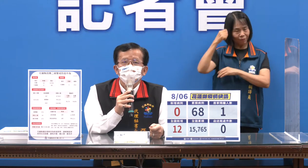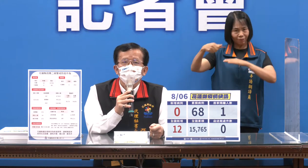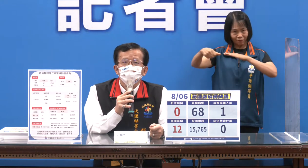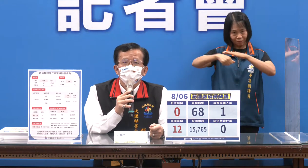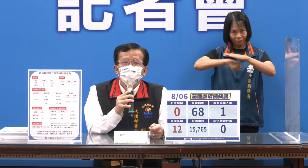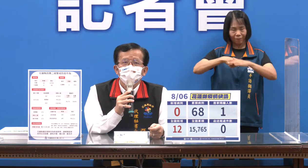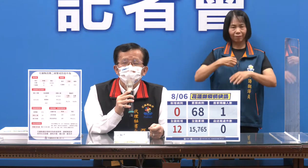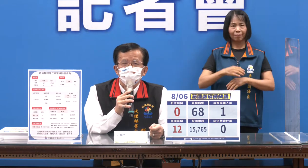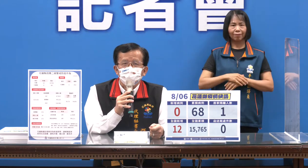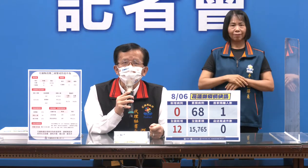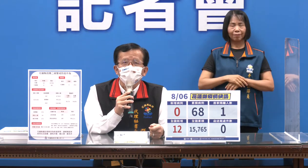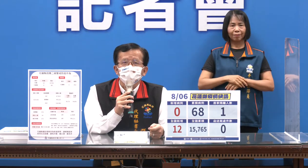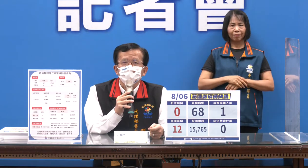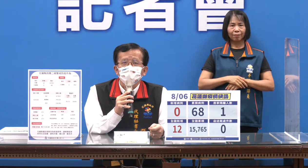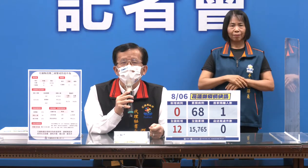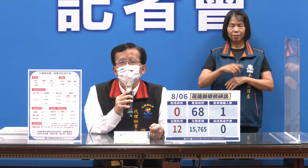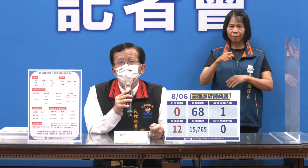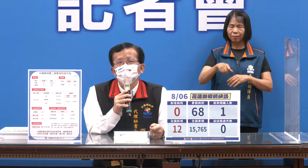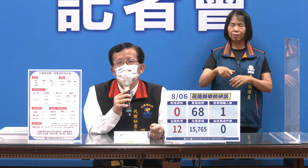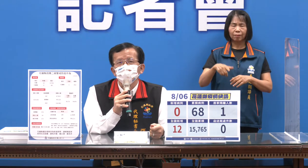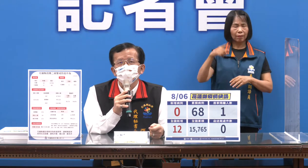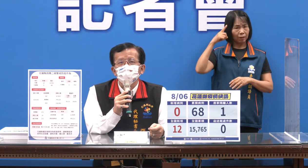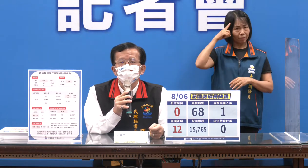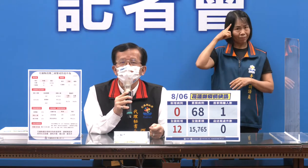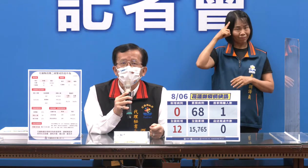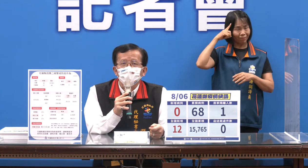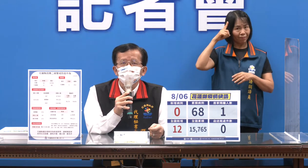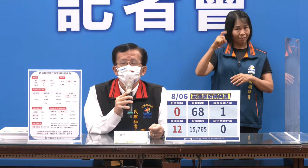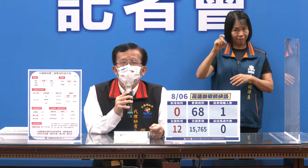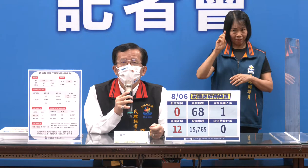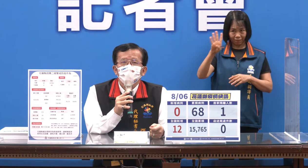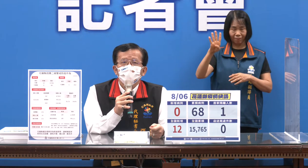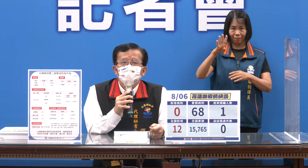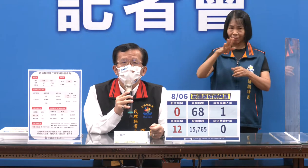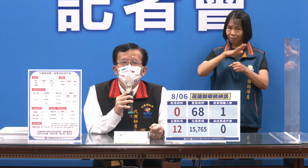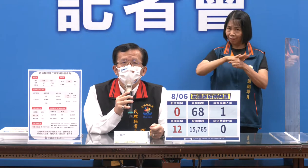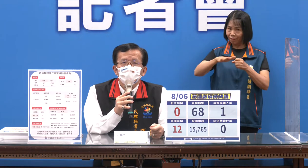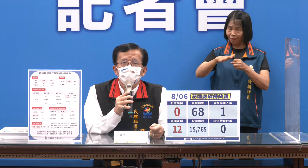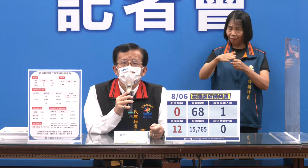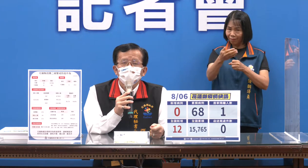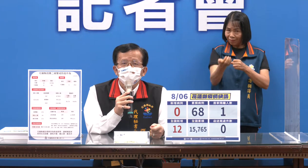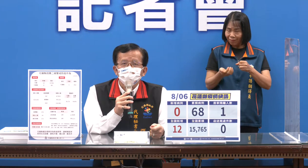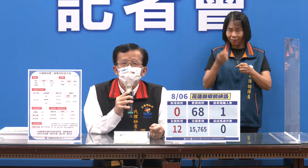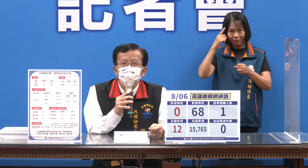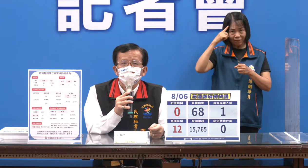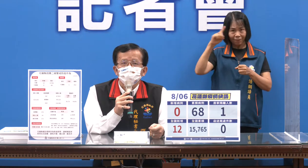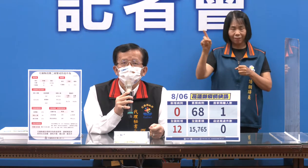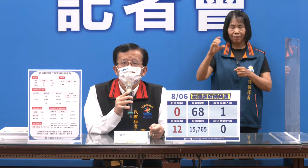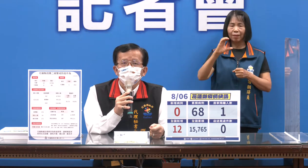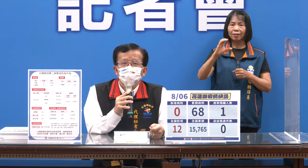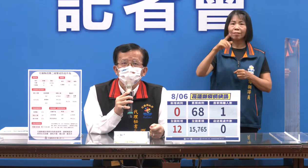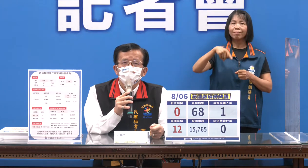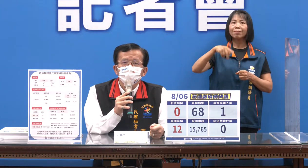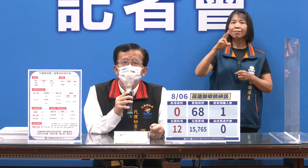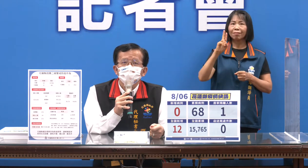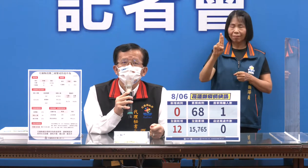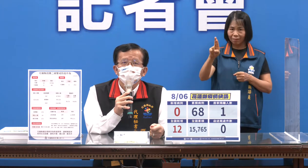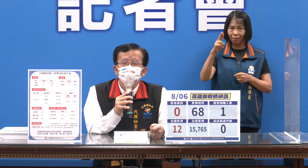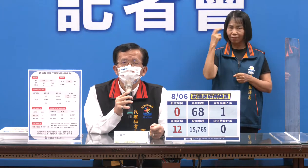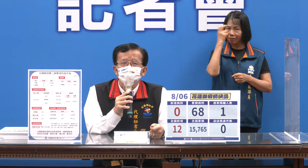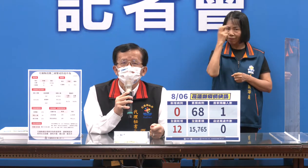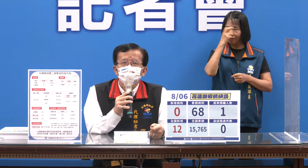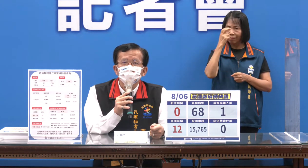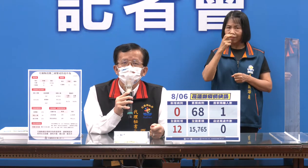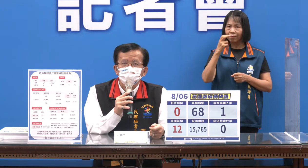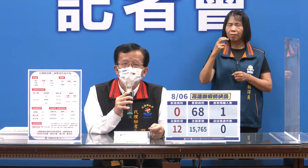馆那么要期满的前一天接受 PCR， 那他的 CT 值有将近